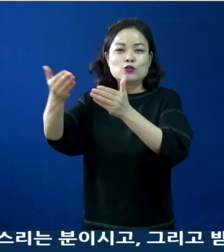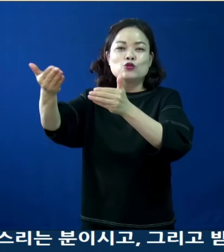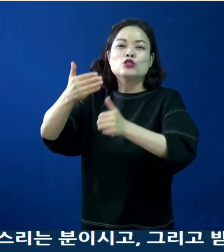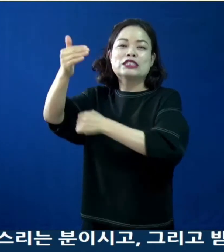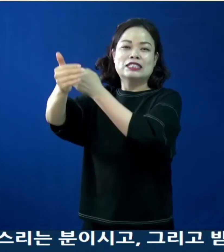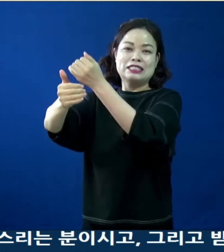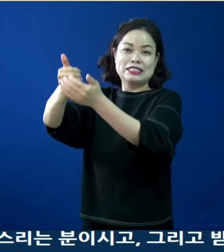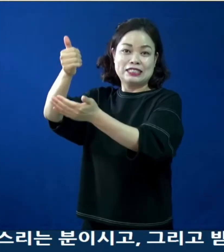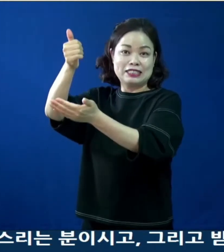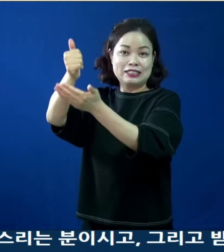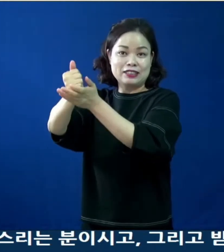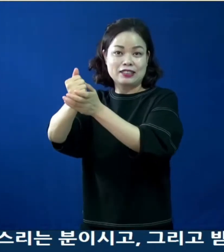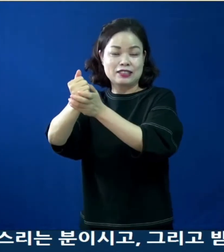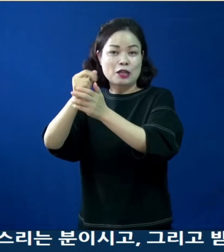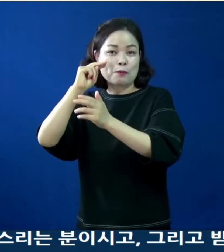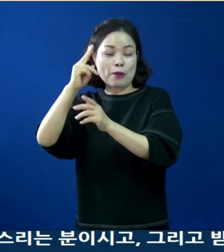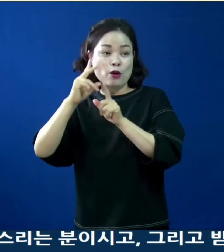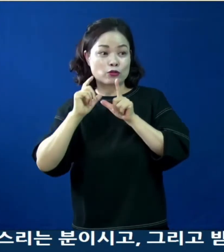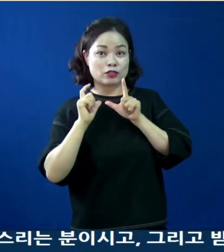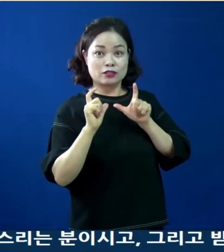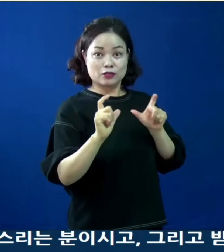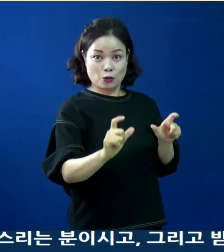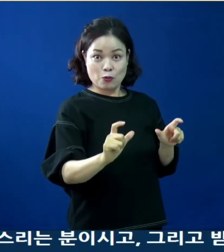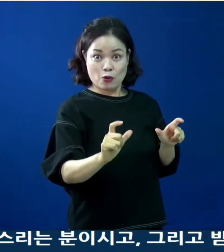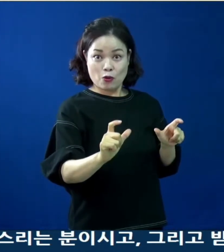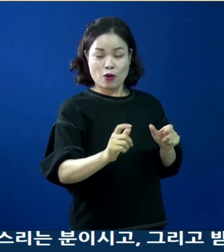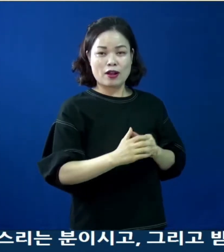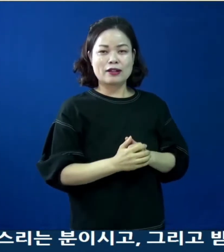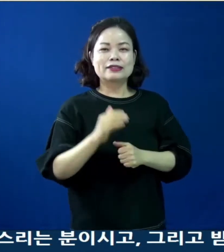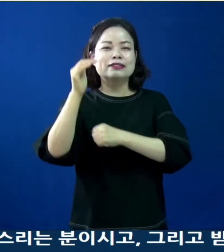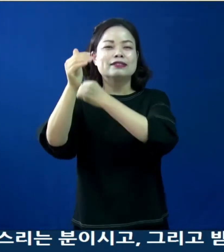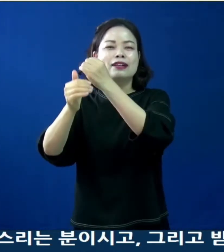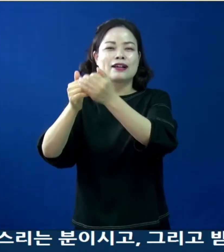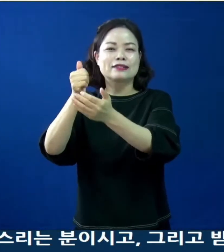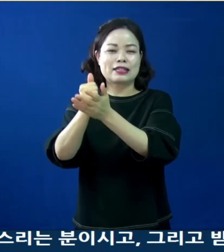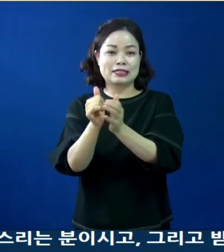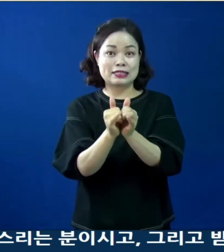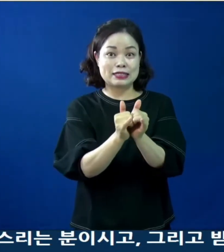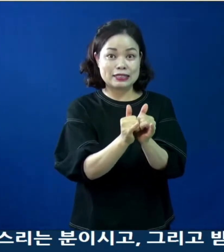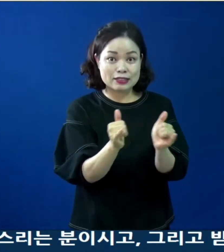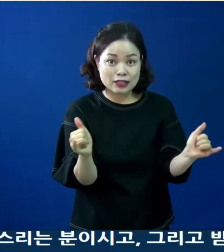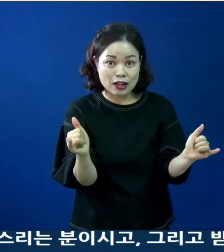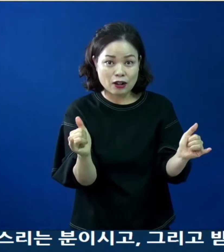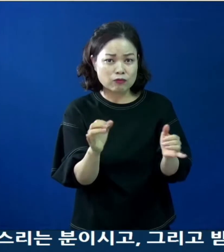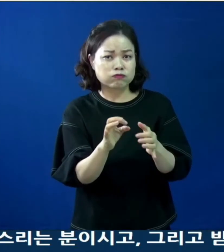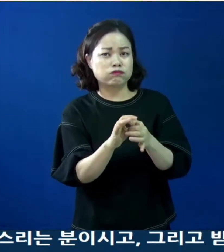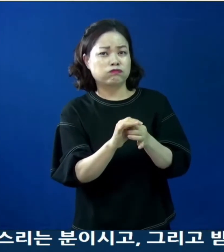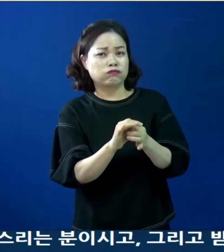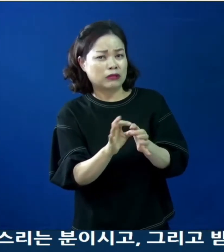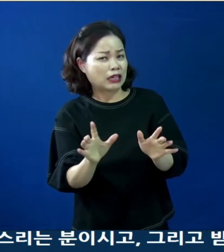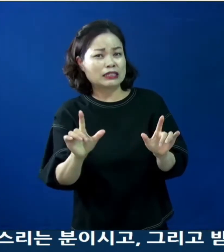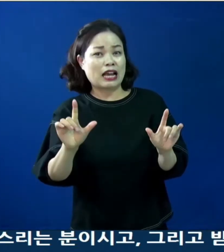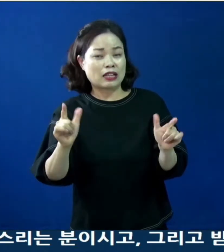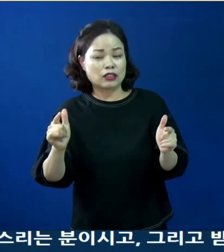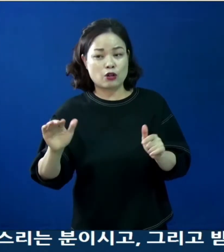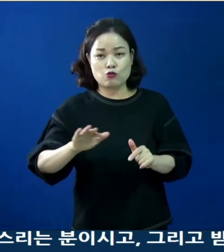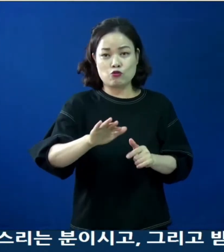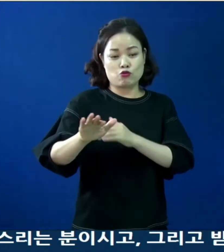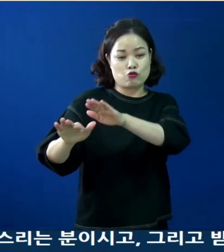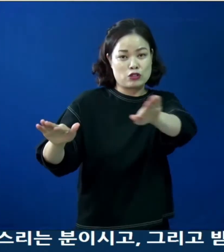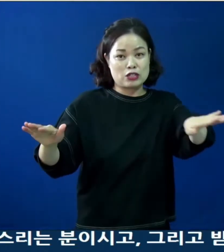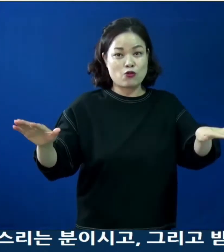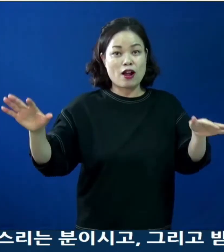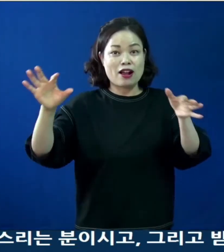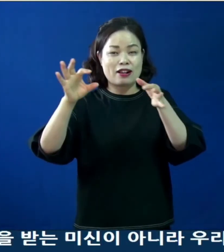하나님이다 선포를 바울이 한 다음에, 그 다음에 그 하나님은 인간과 무관하신 하나님이 아니라 우리와